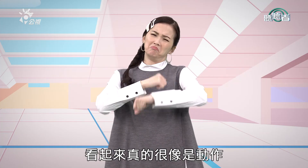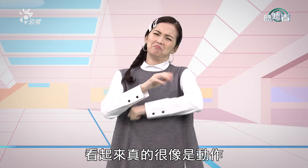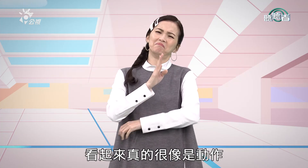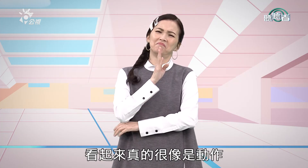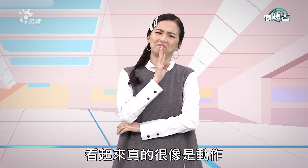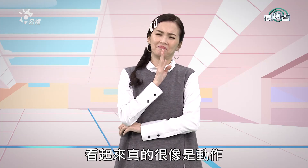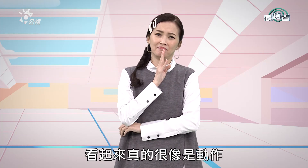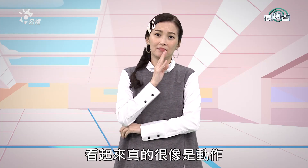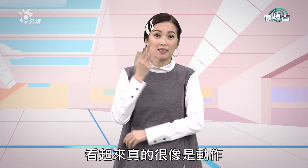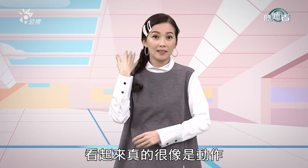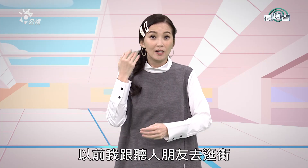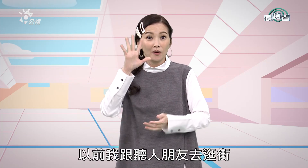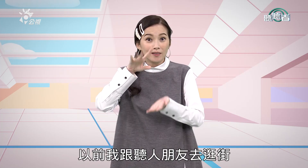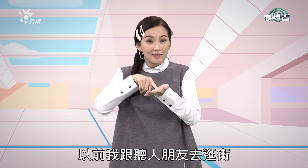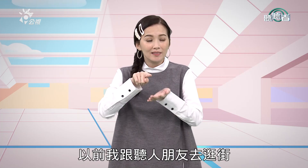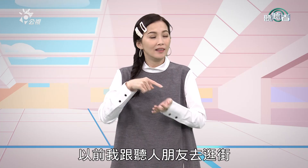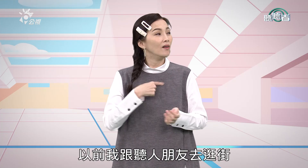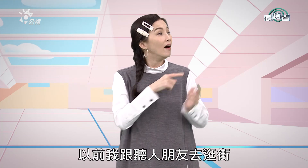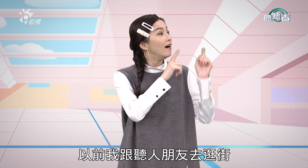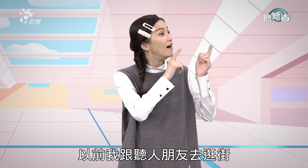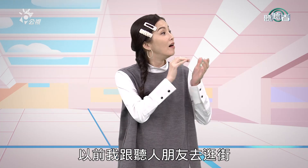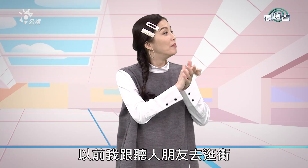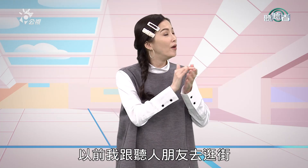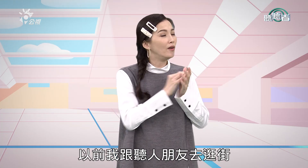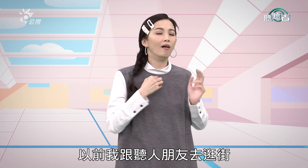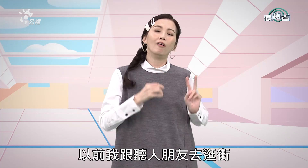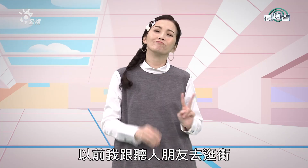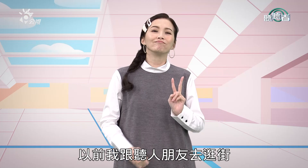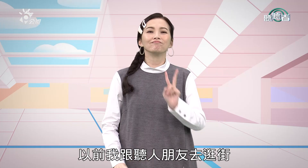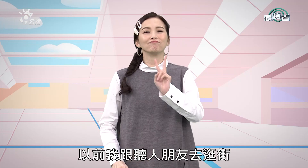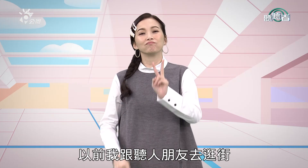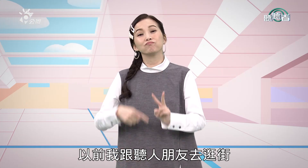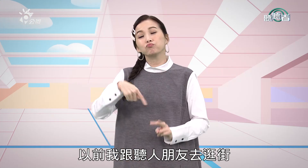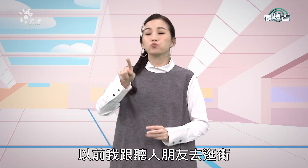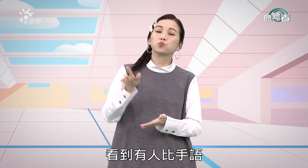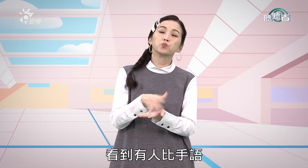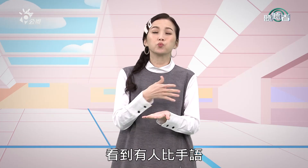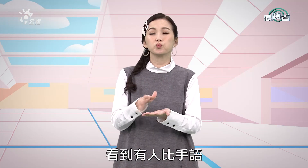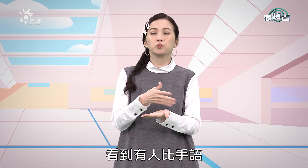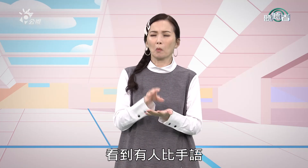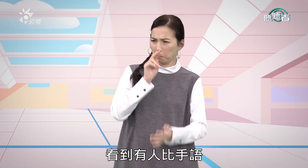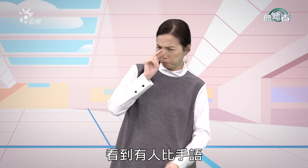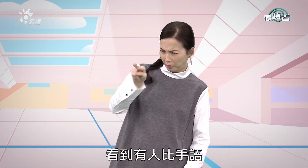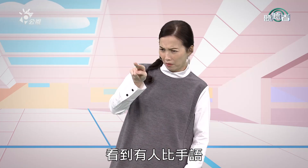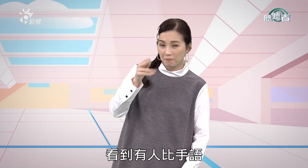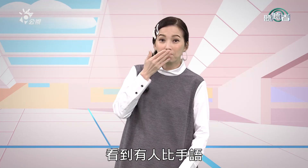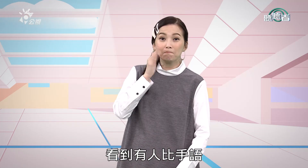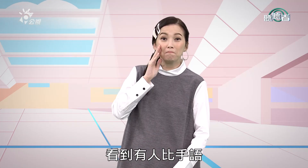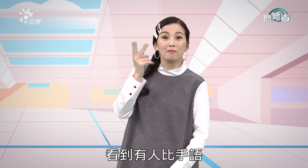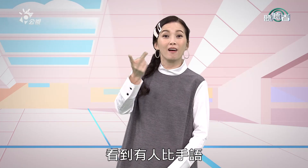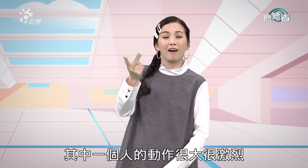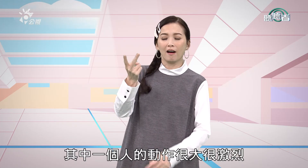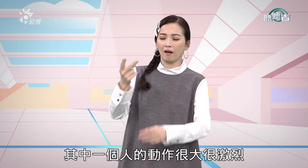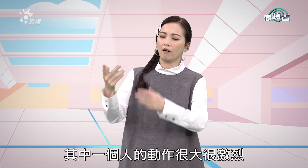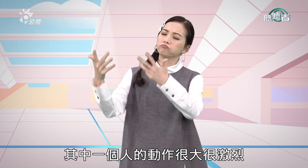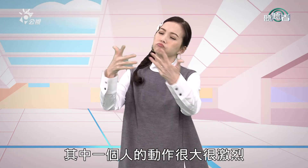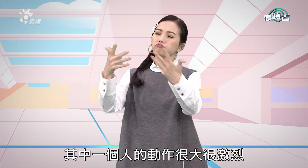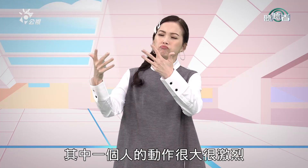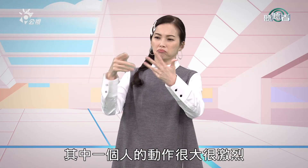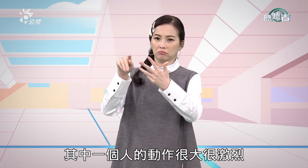是动作。以前呢，我跟听人朋友去逛街，看到有人比手语，其中一个人的动